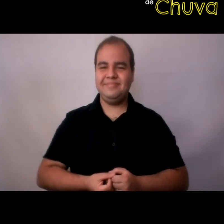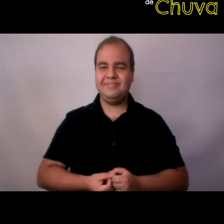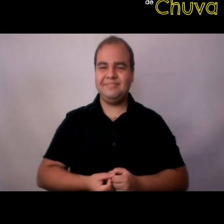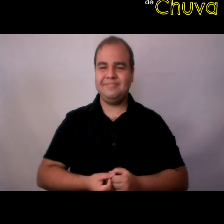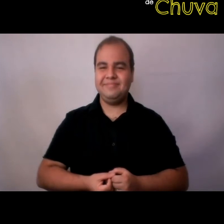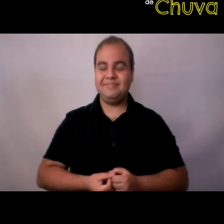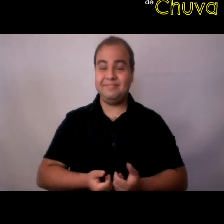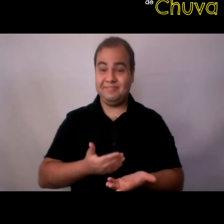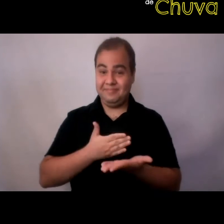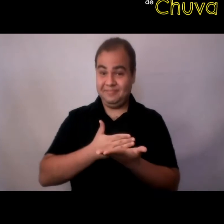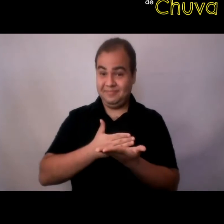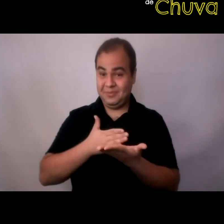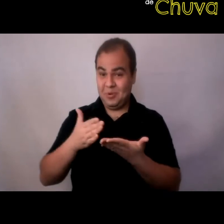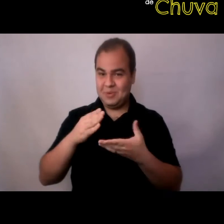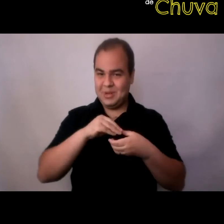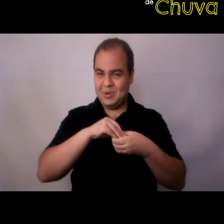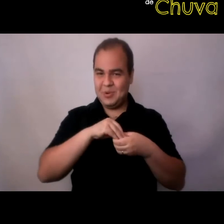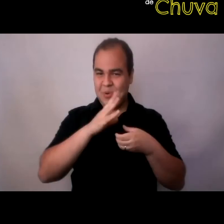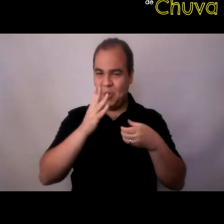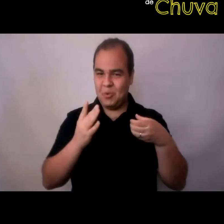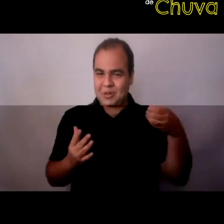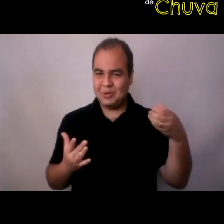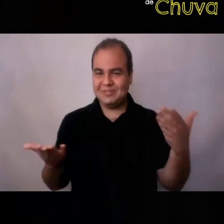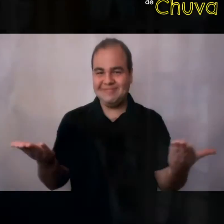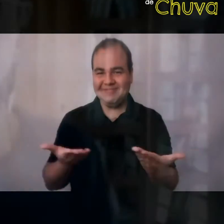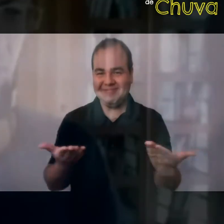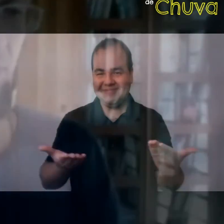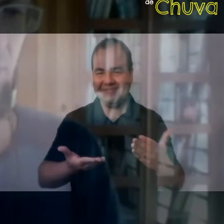vamos começar o nosso conteúdo de hoje, então.